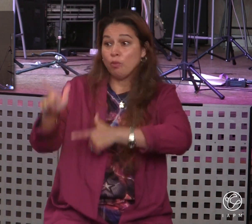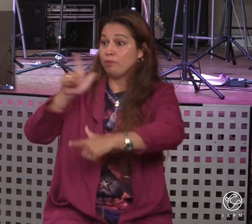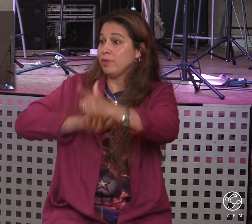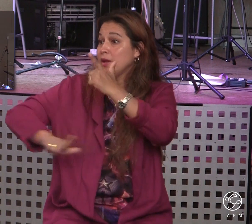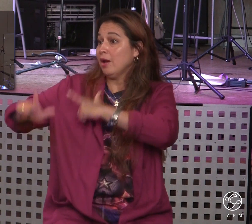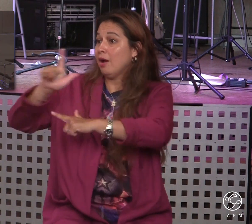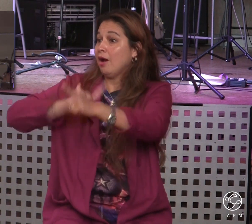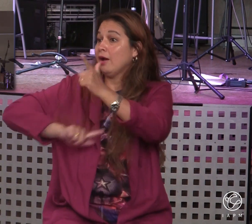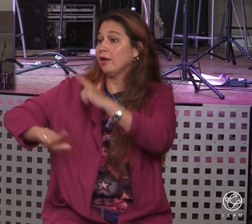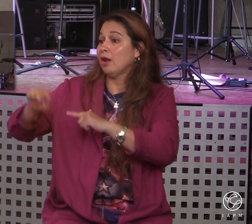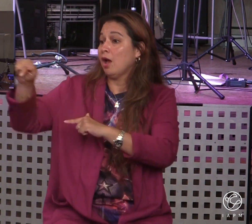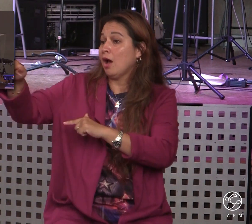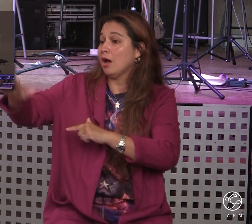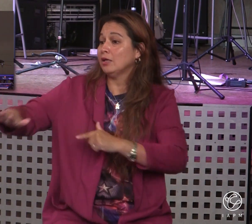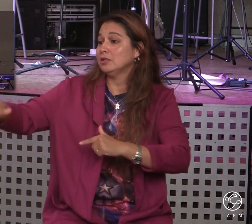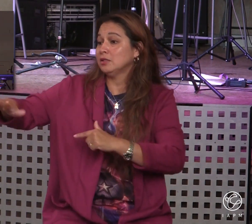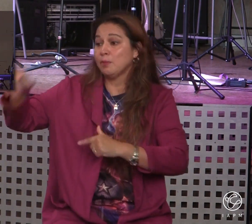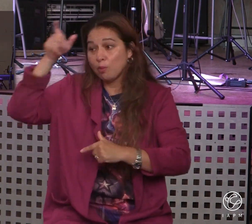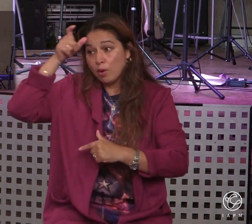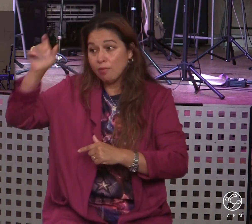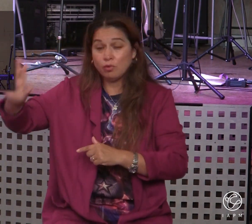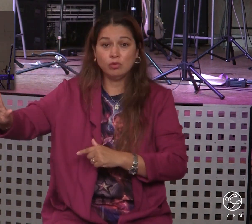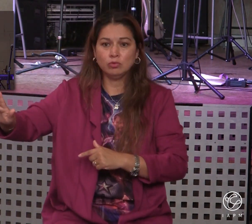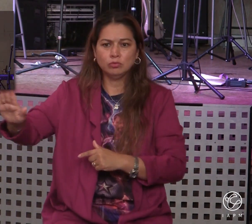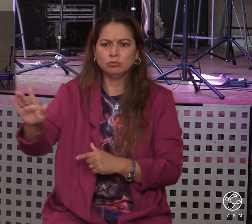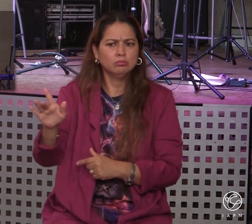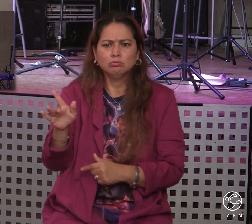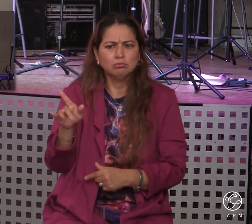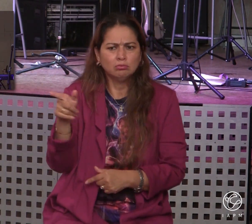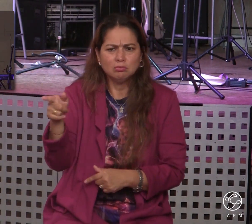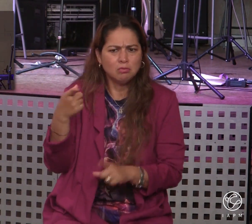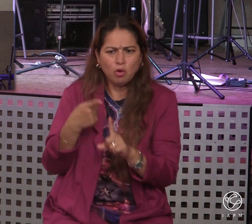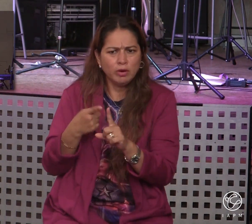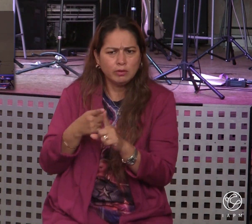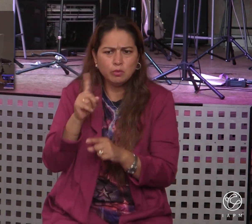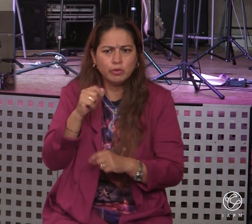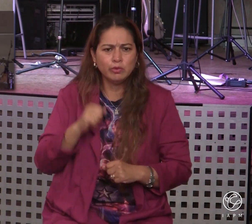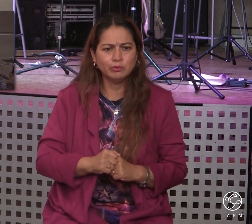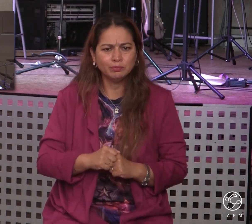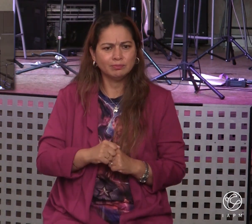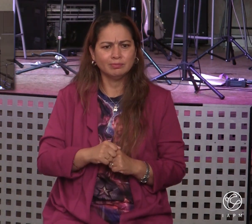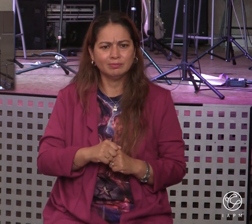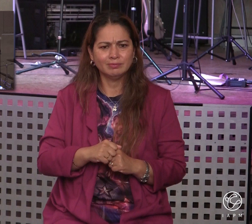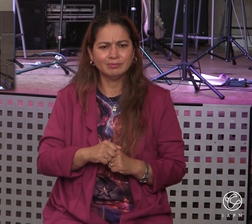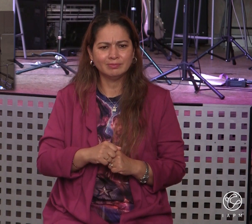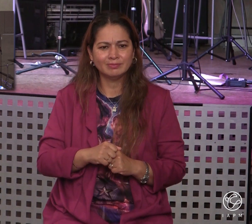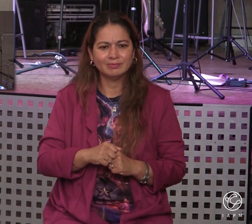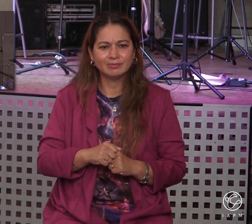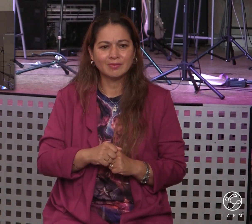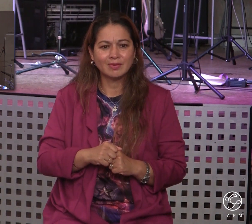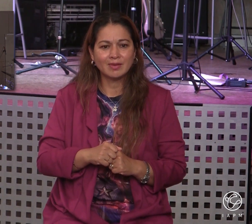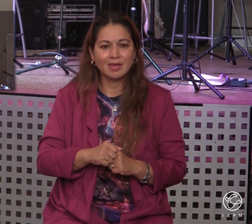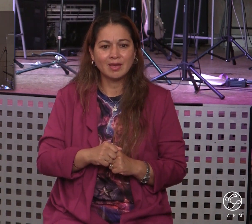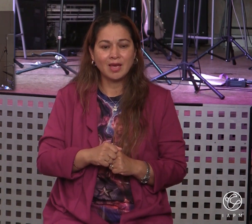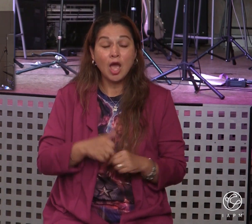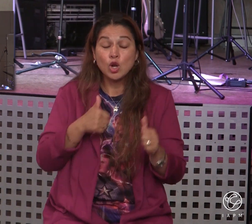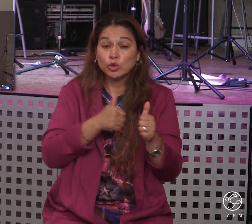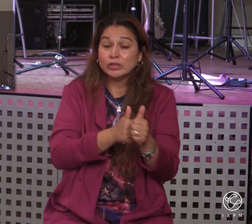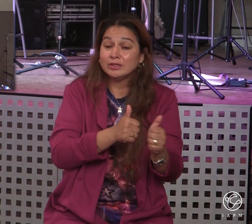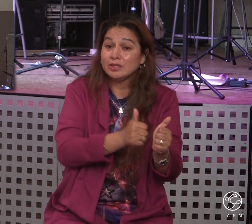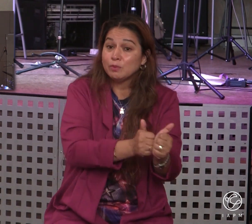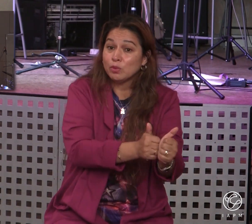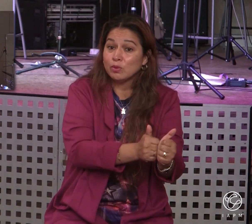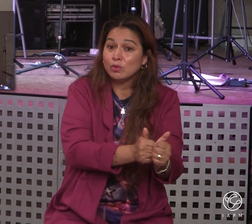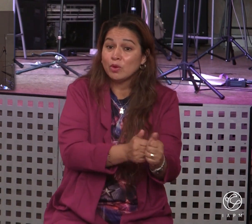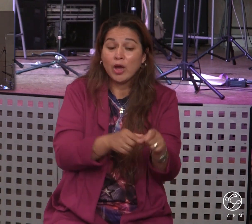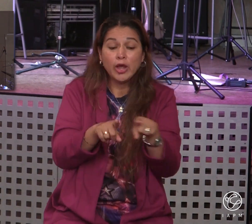Quien realmente tenía que llegar a Capernaum era Jesucristo. Los discípulos solo eran herramientas para llevar a